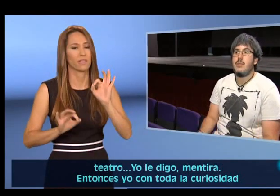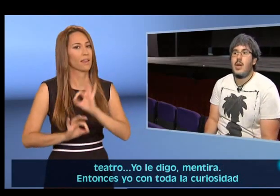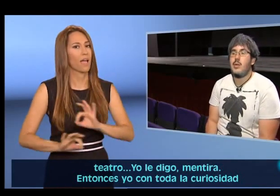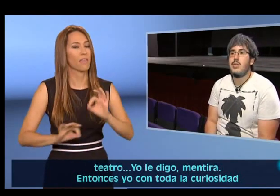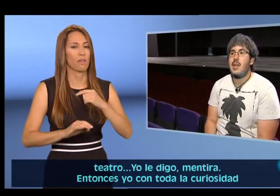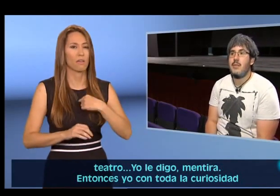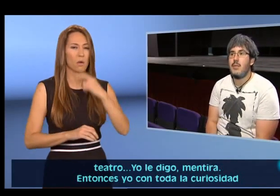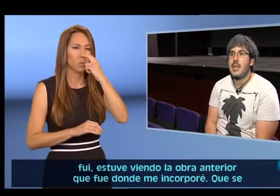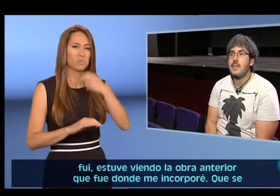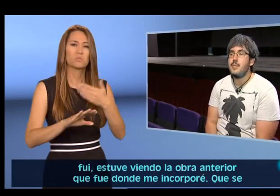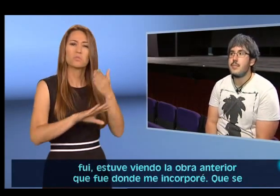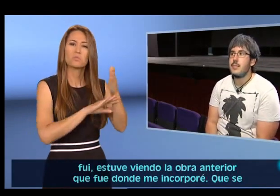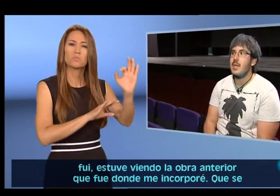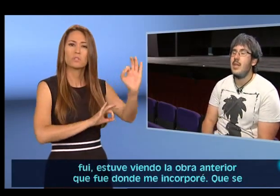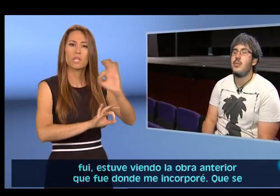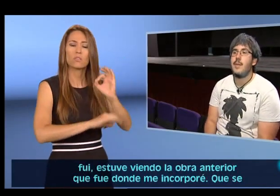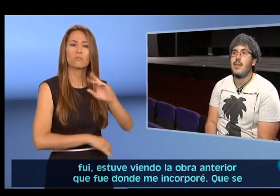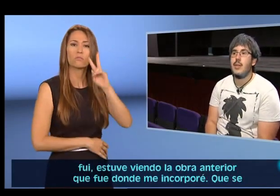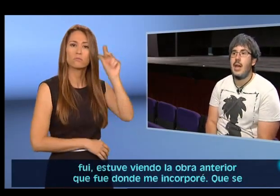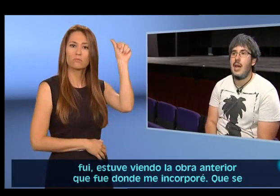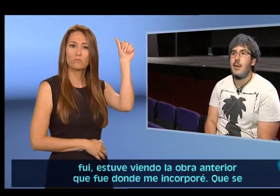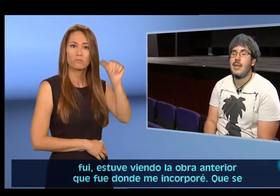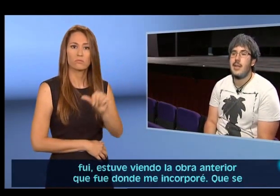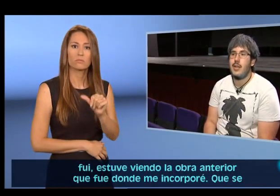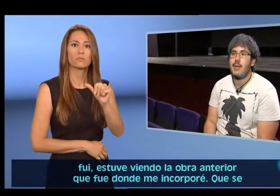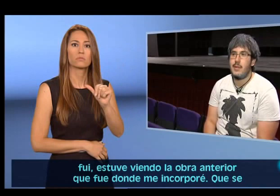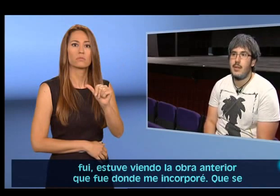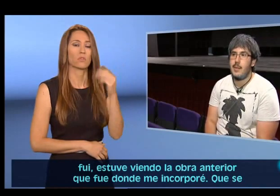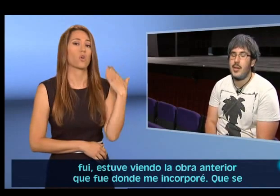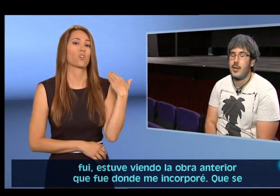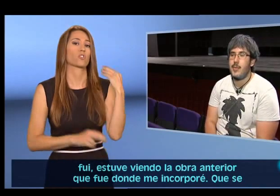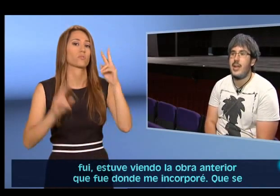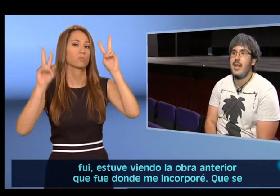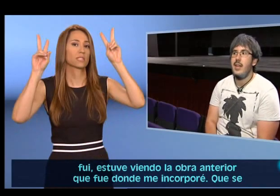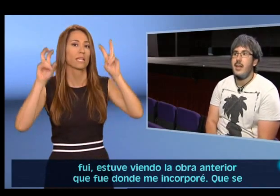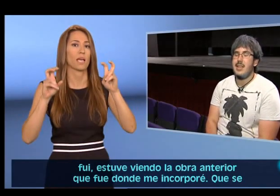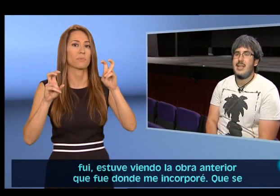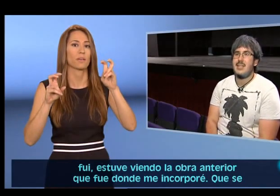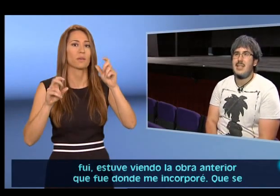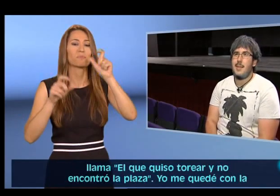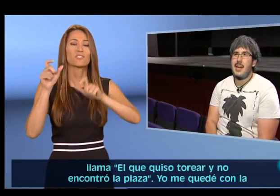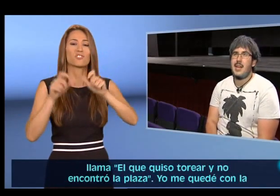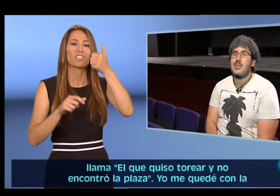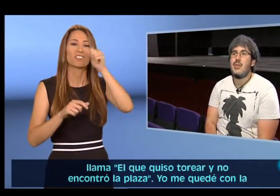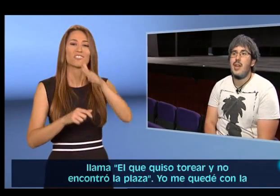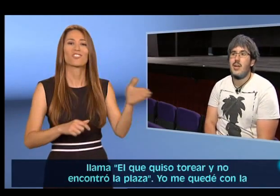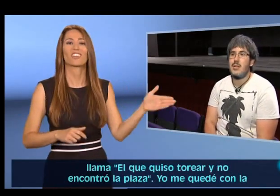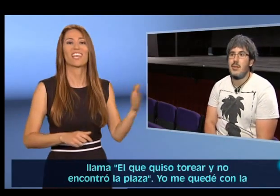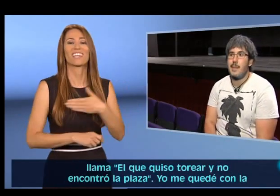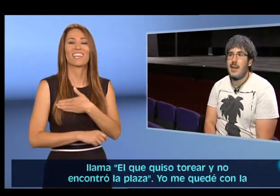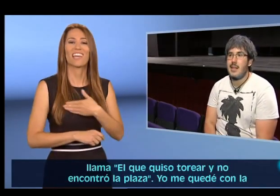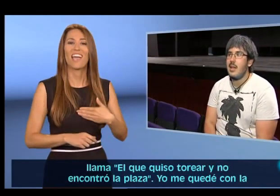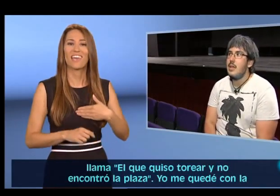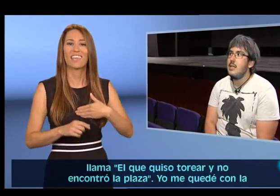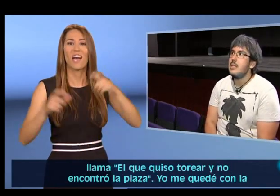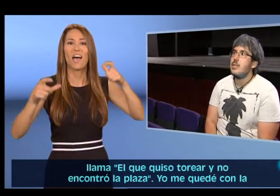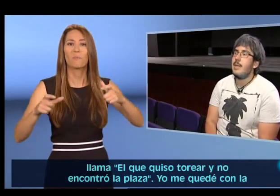la curiosidad fui. Estuve viendo la obra anterior, que fue donde me incorporé, que se llama El que quiso torear encontró la plaza. Yo me